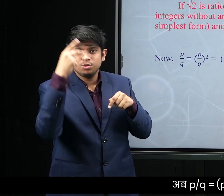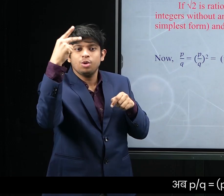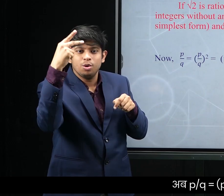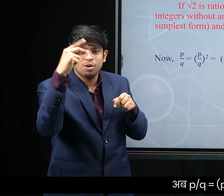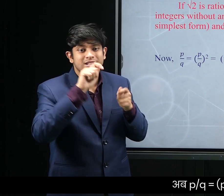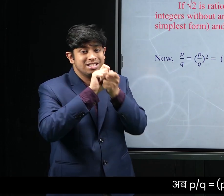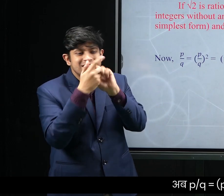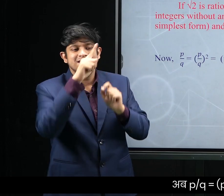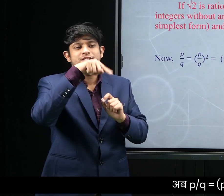इक्वल्स टू 2।